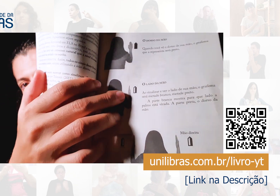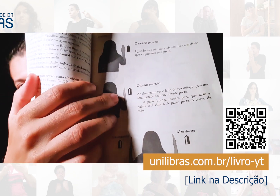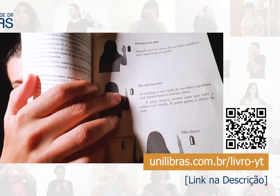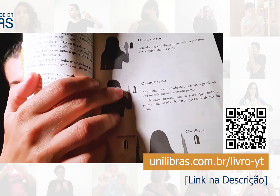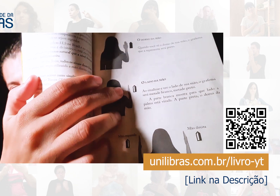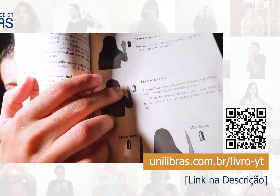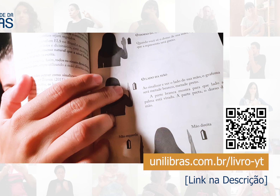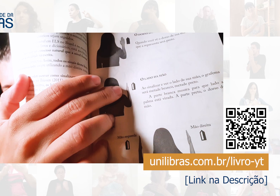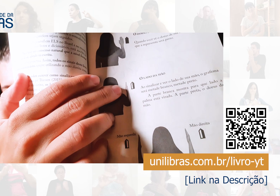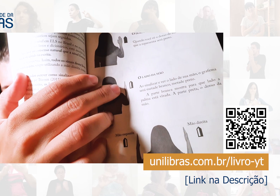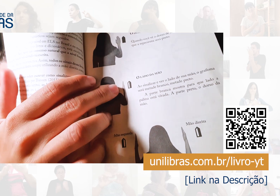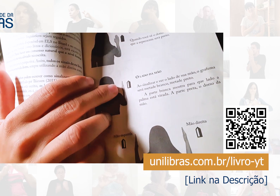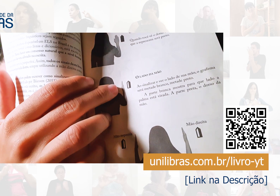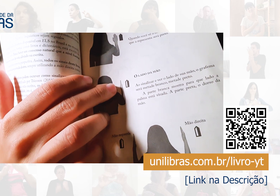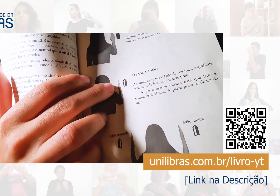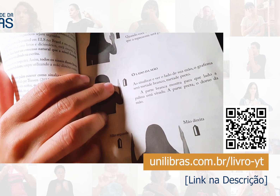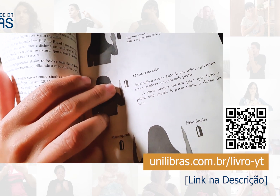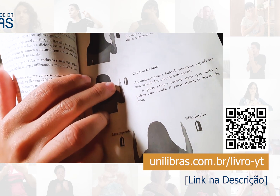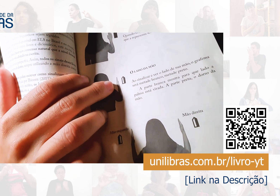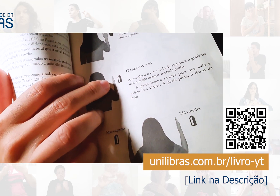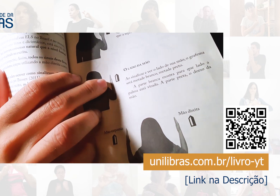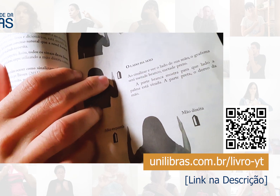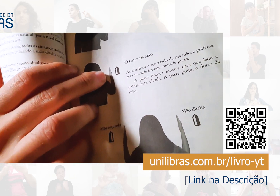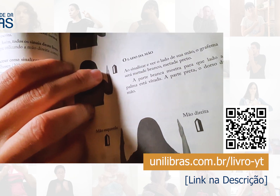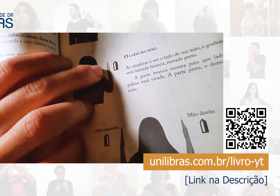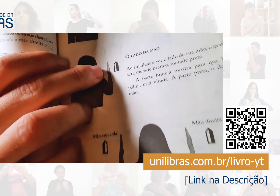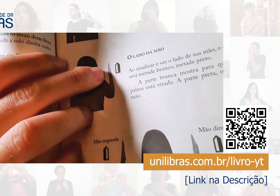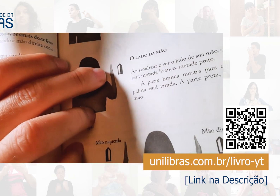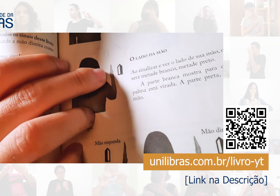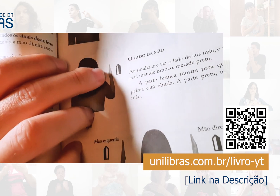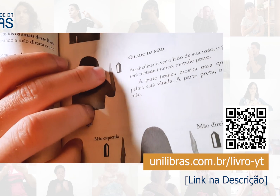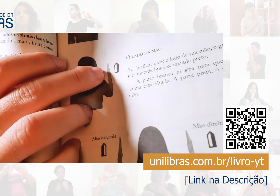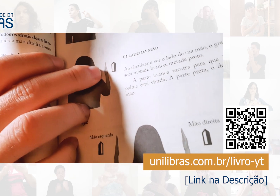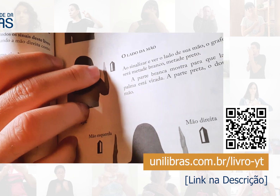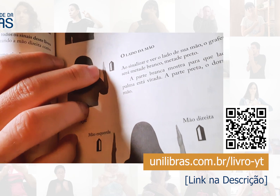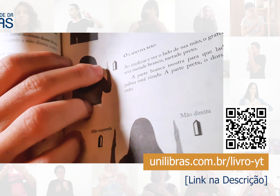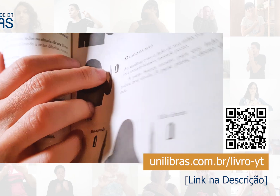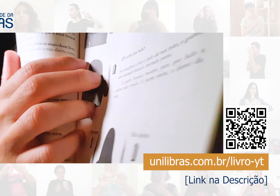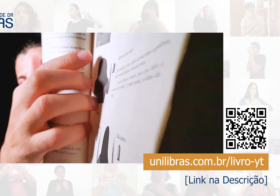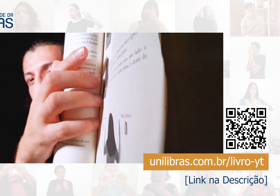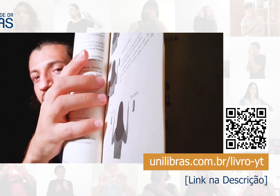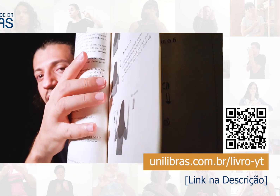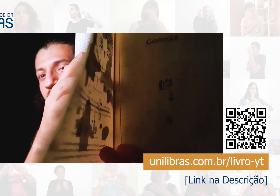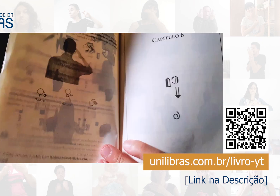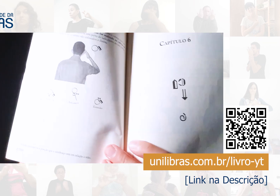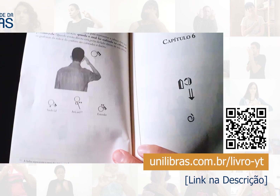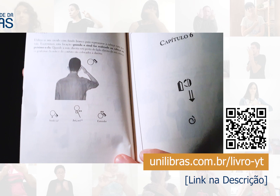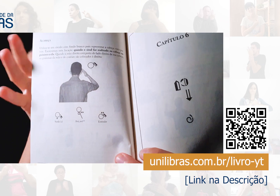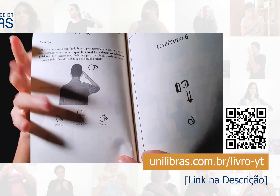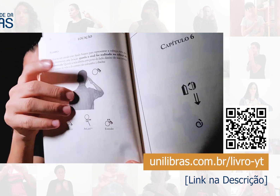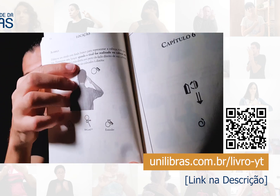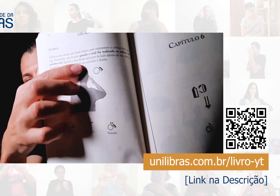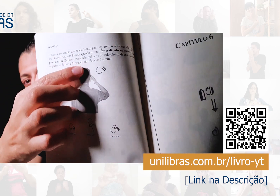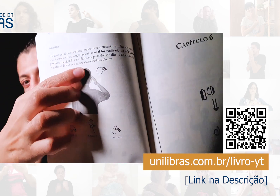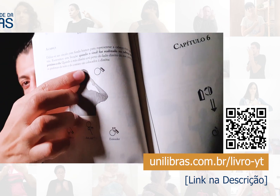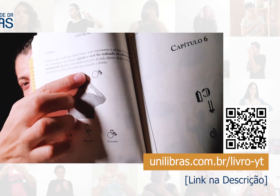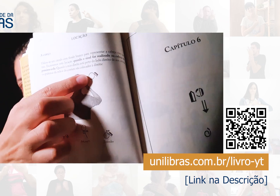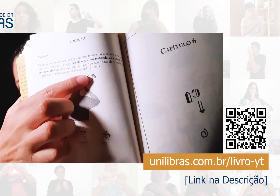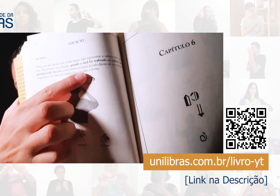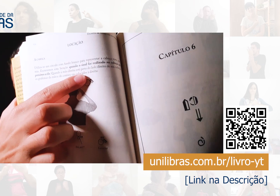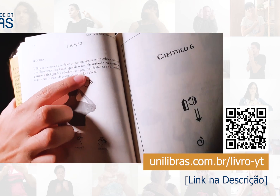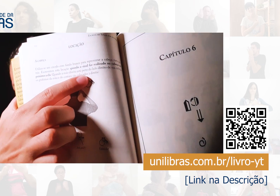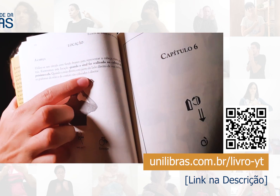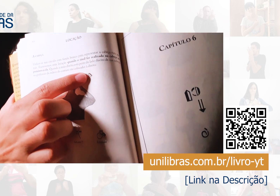mão, quando é feita de lado. Ah, mas no sinal que você mostrou agora, Marcos, a mão estava inclinada. Sim, a mão estava